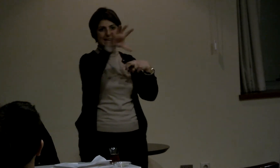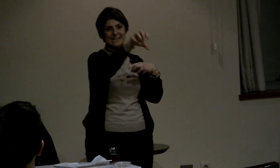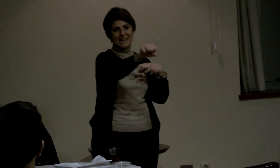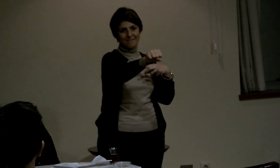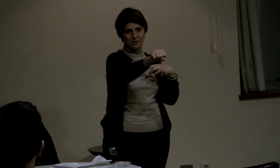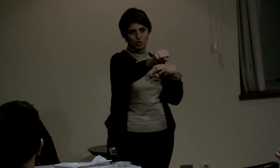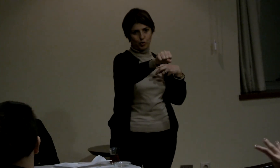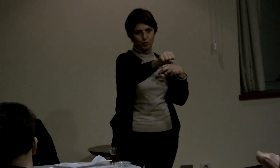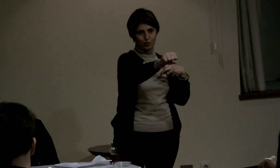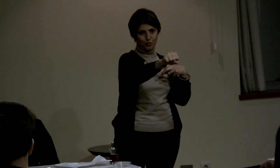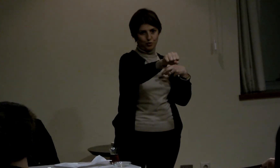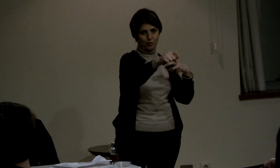rezervasyon.